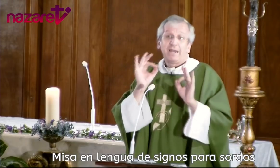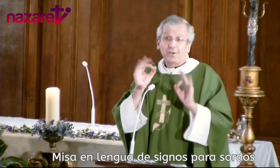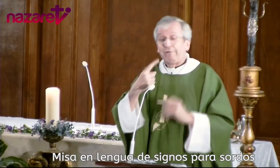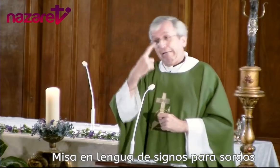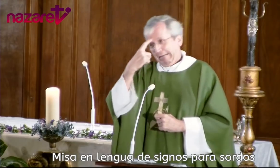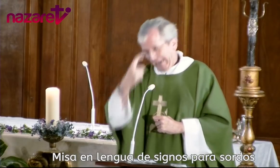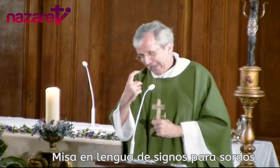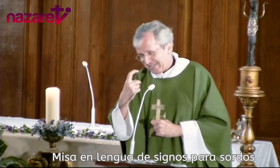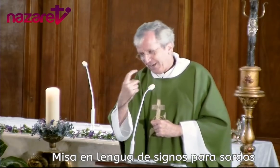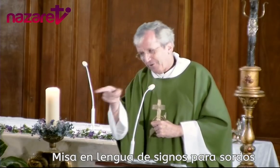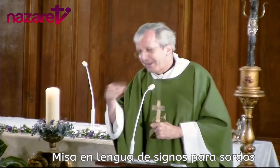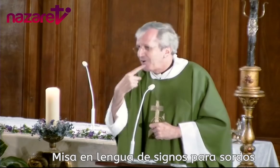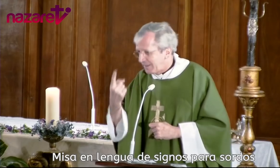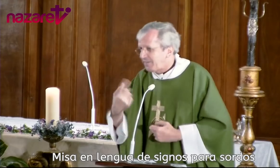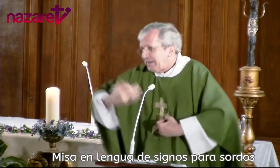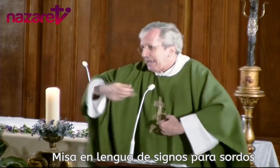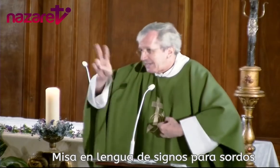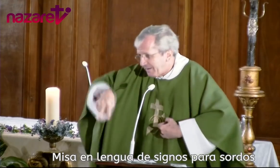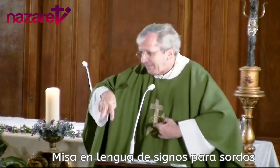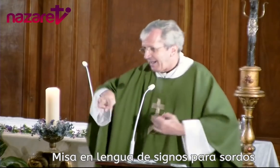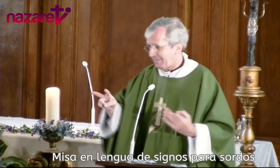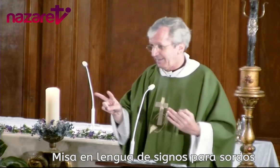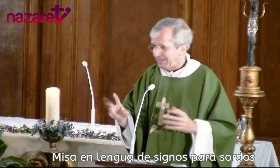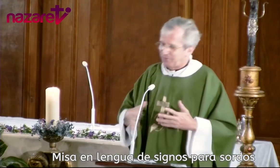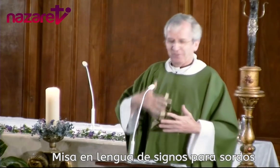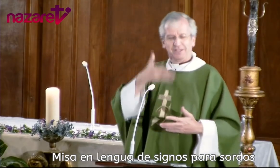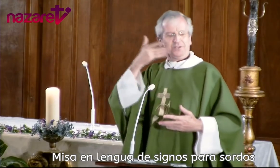peligro, creérselo que lo que dicen es verdad y entonces